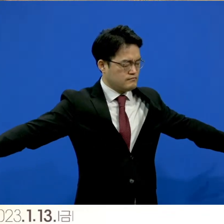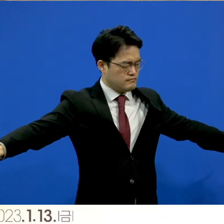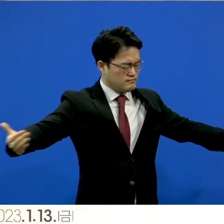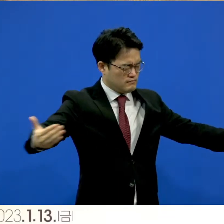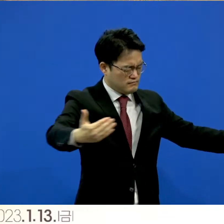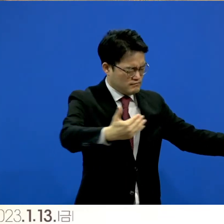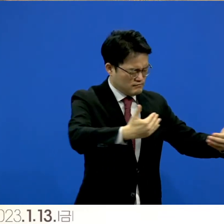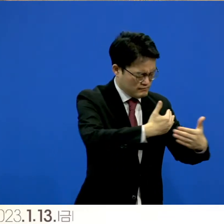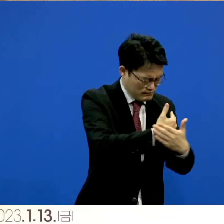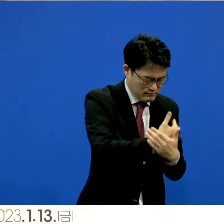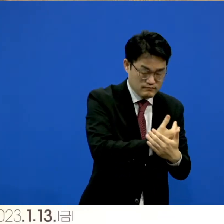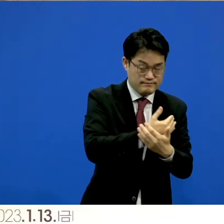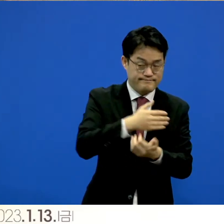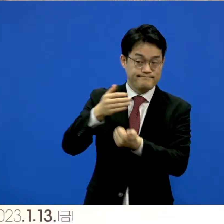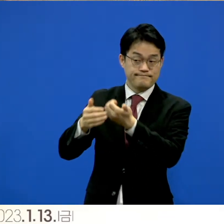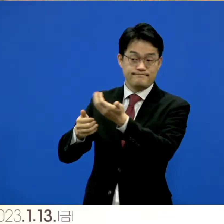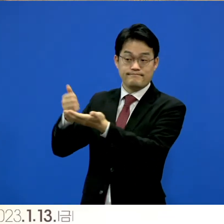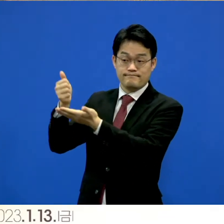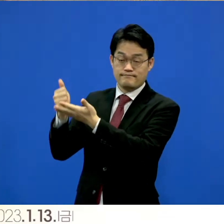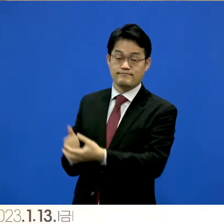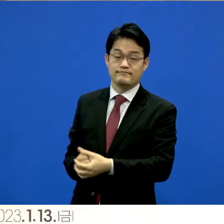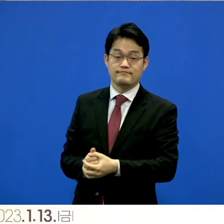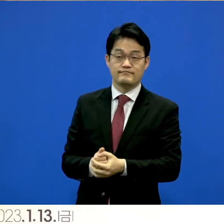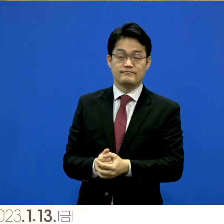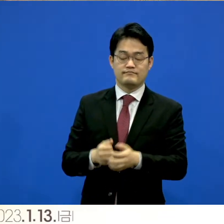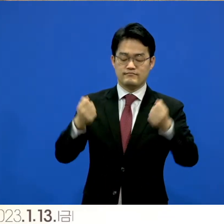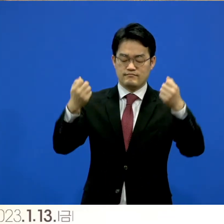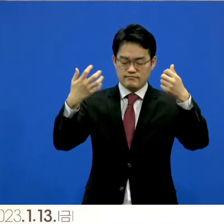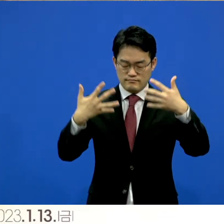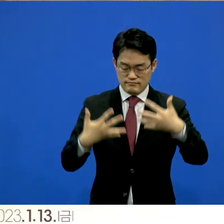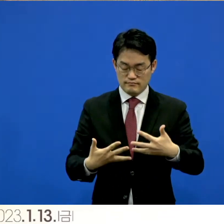품어내시고자 하시는 아버지. 조건이 없습니다.